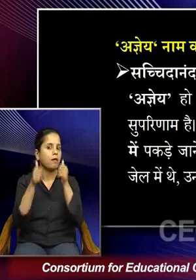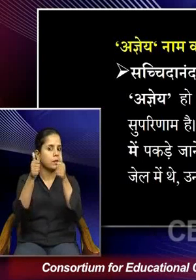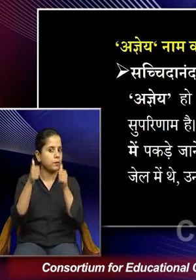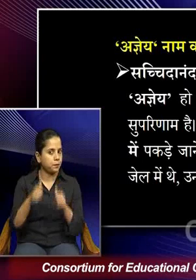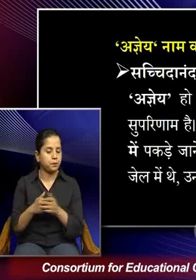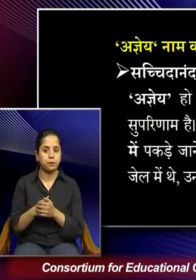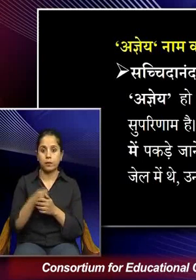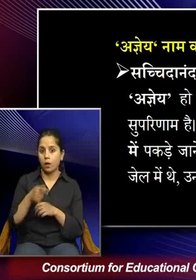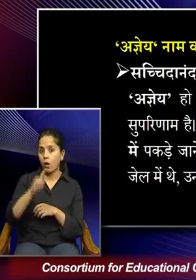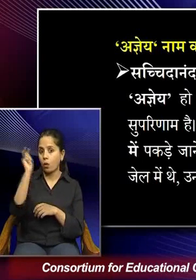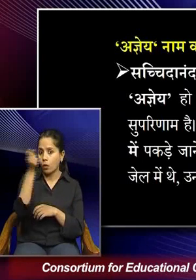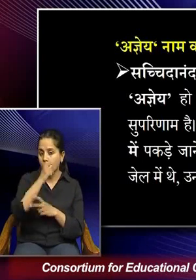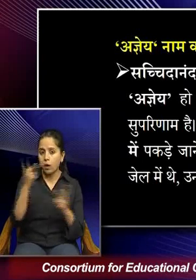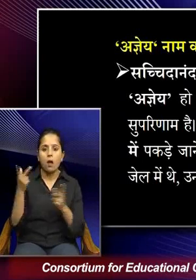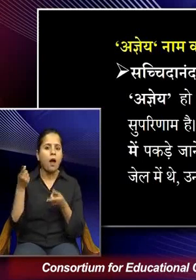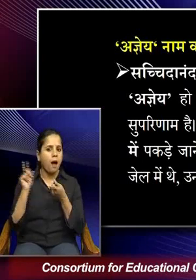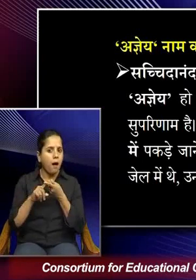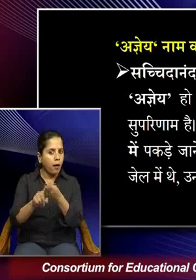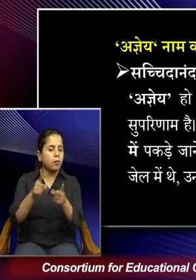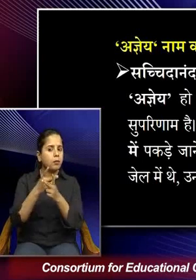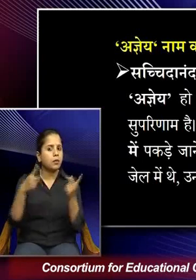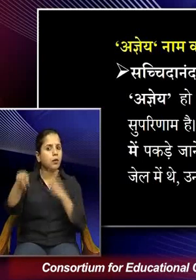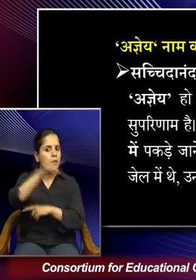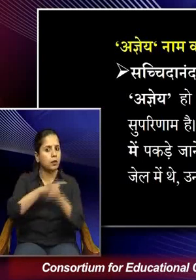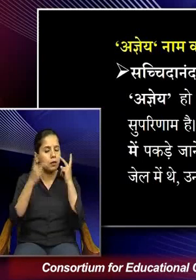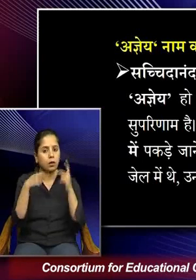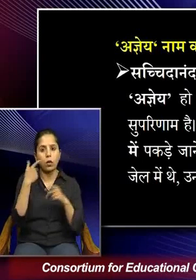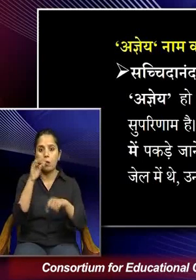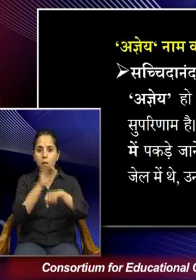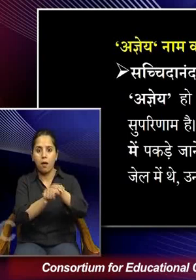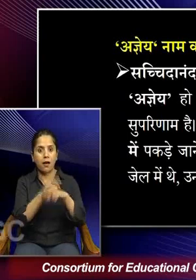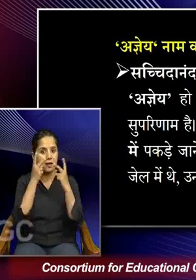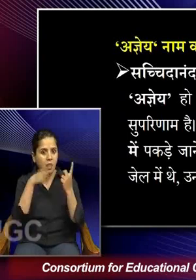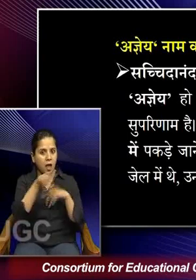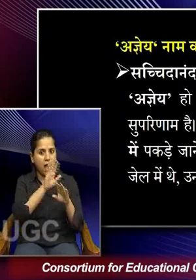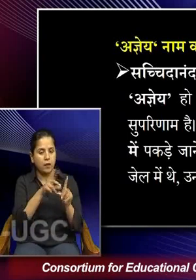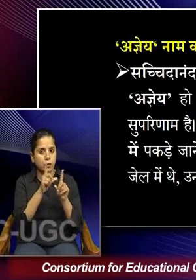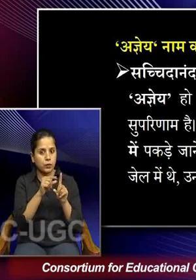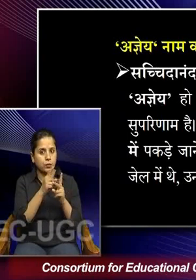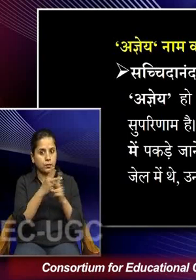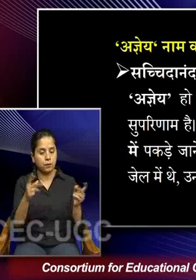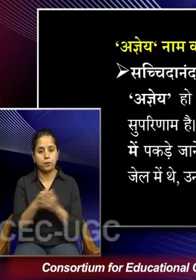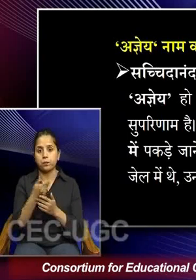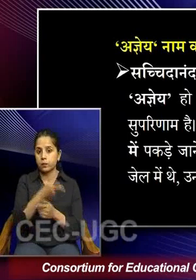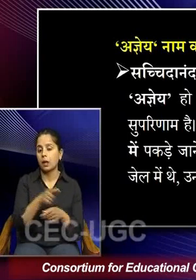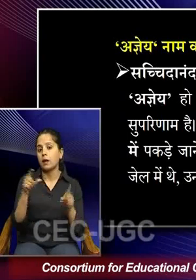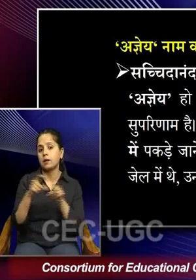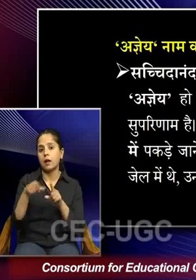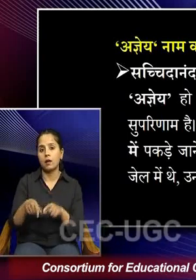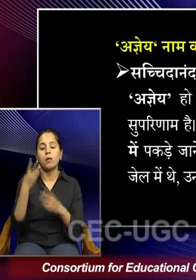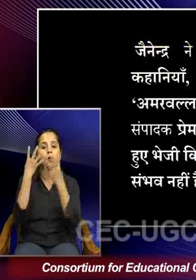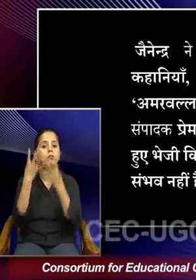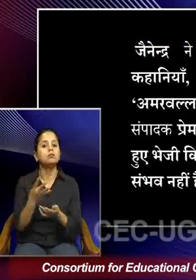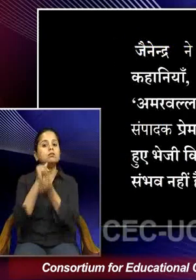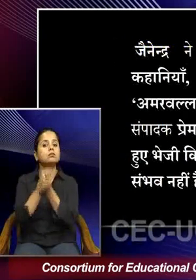क्रांतिकारी गतिविधियों में पकड़े जान के करण जब यह दिल्ली जय में